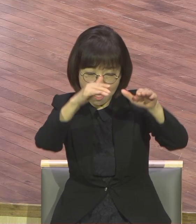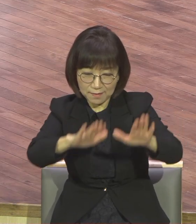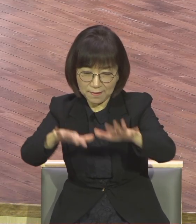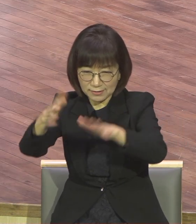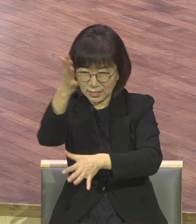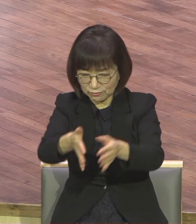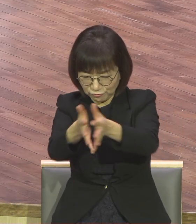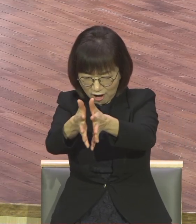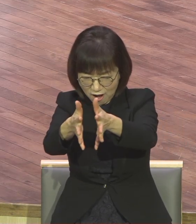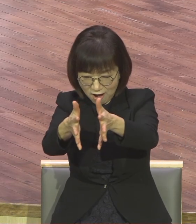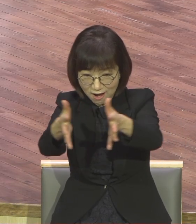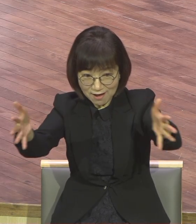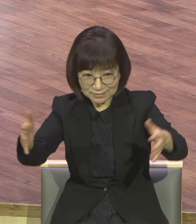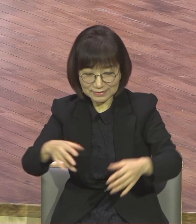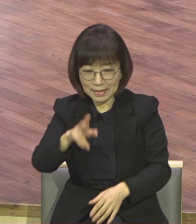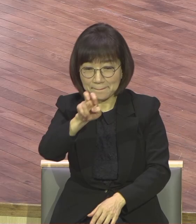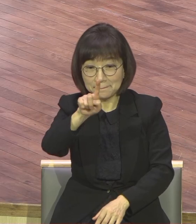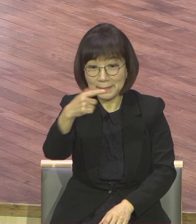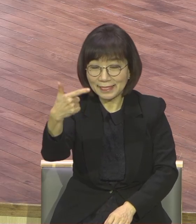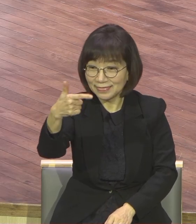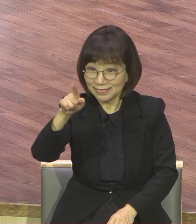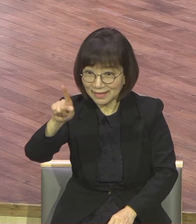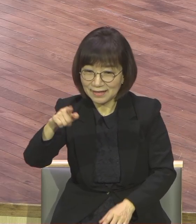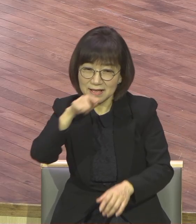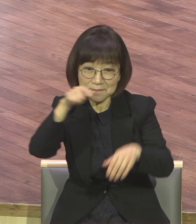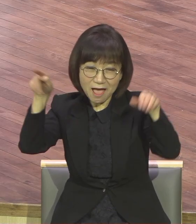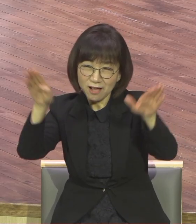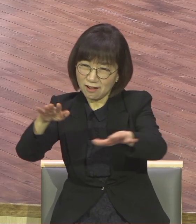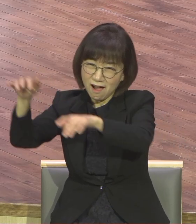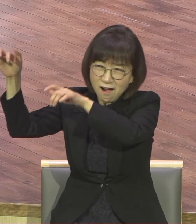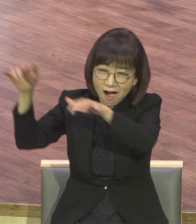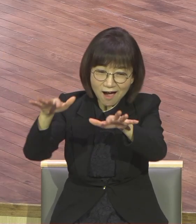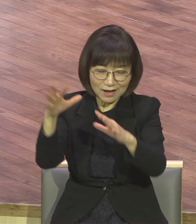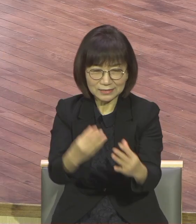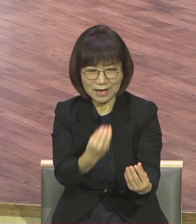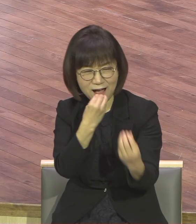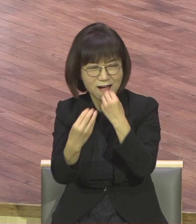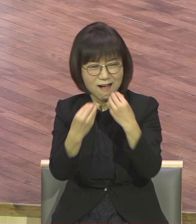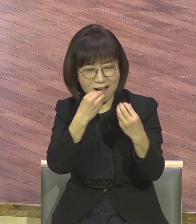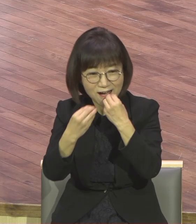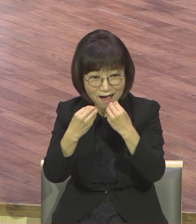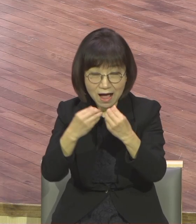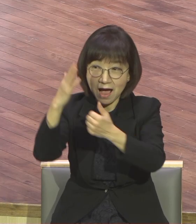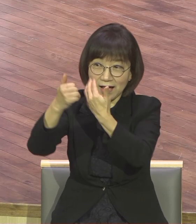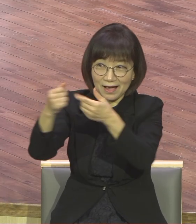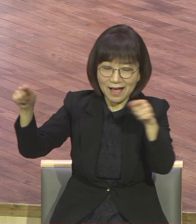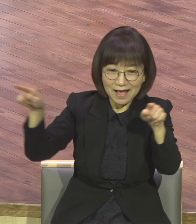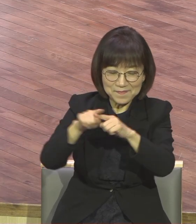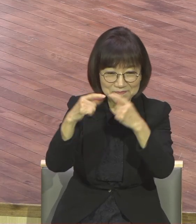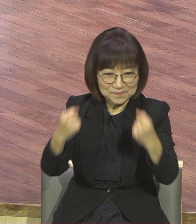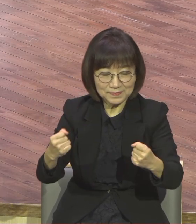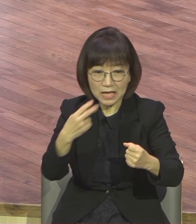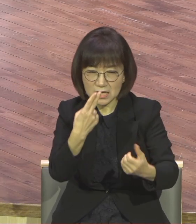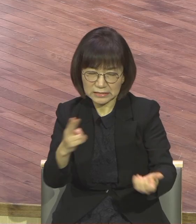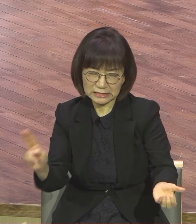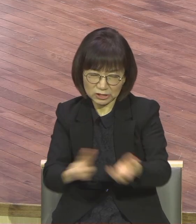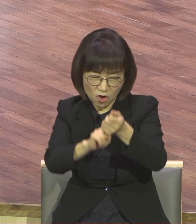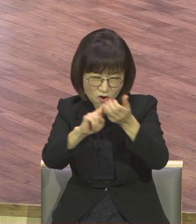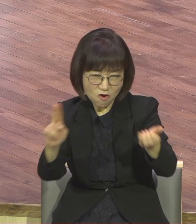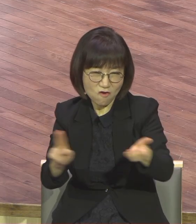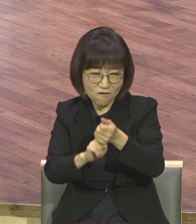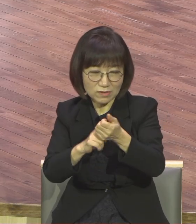메추라기 만나를 먹으면서 계속해서 하나님이 함께 하시는 그런 기적들을 많이 보면서도